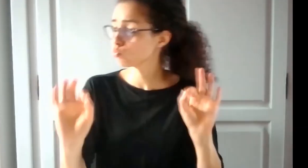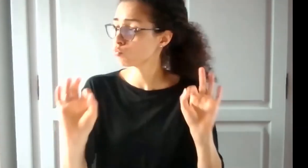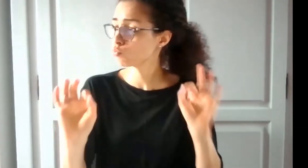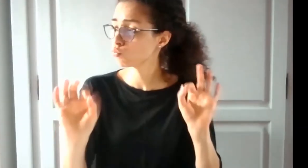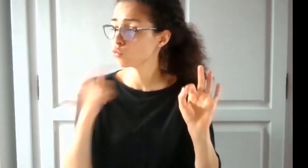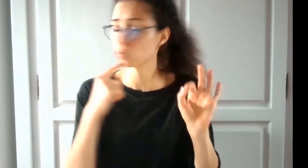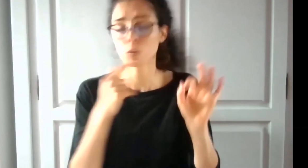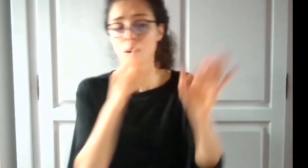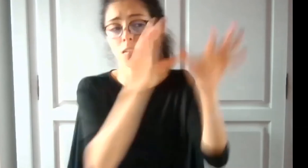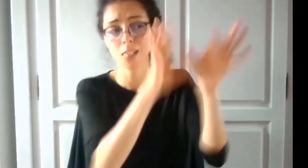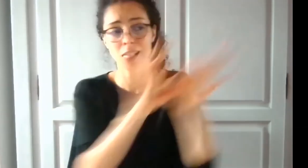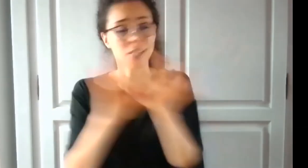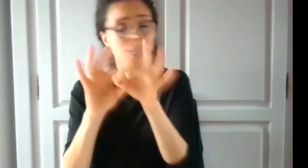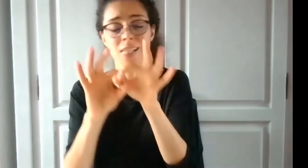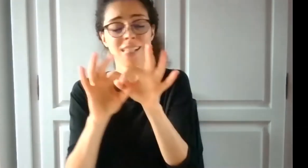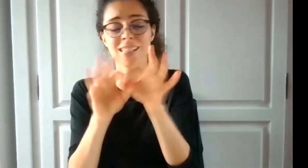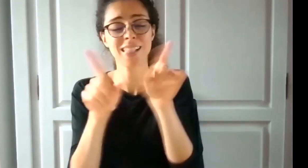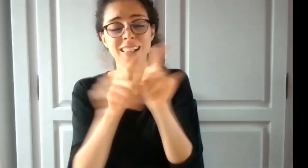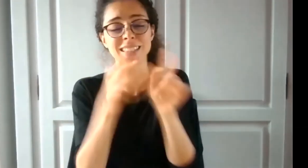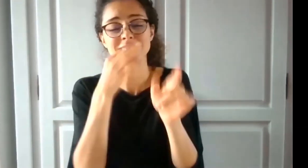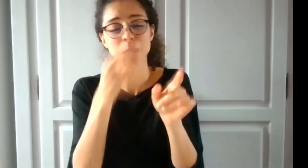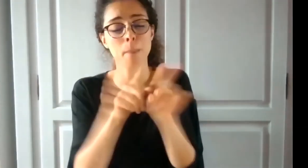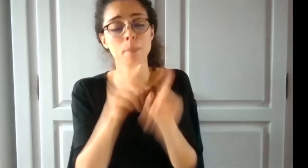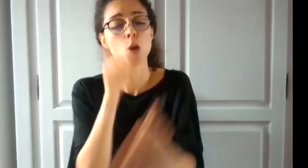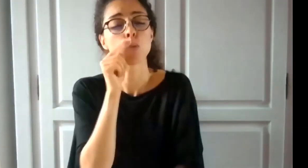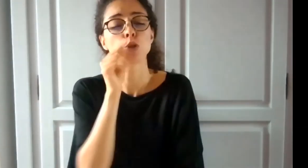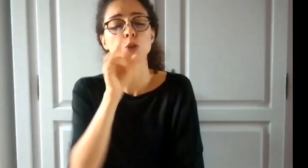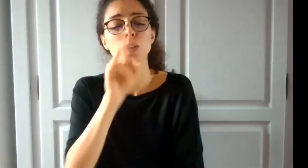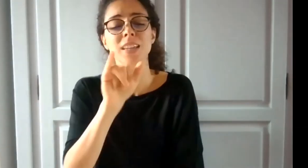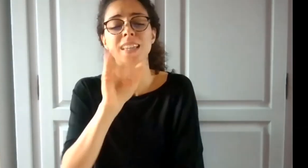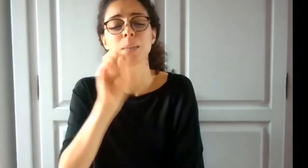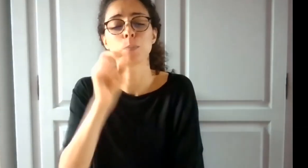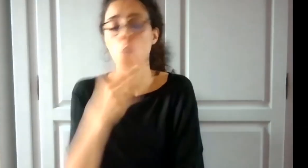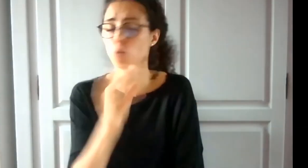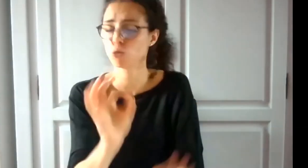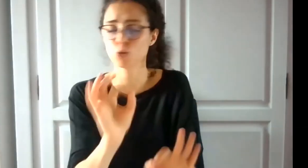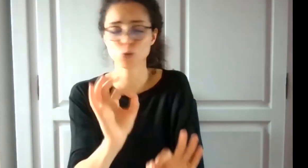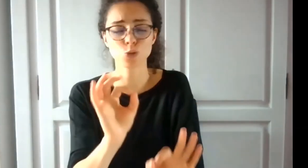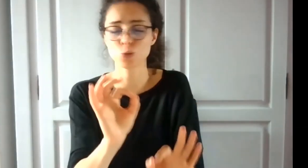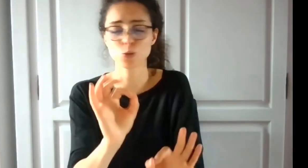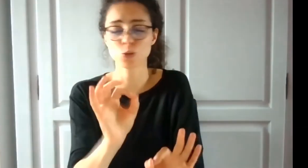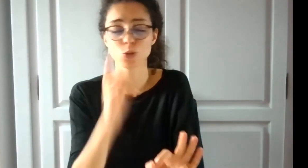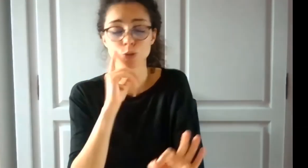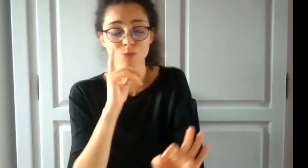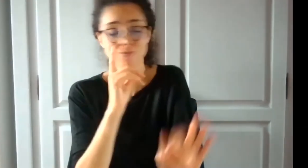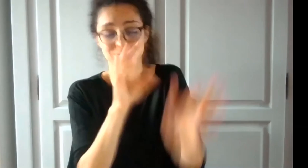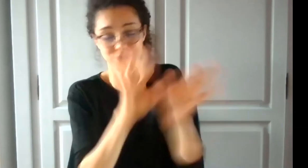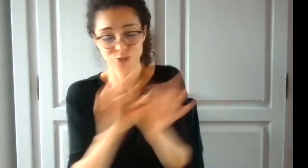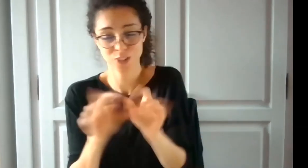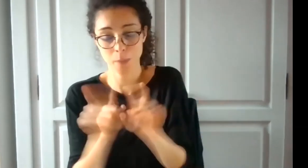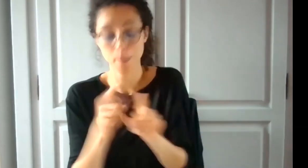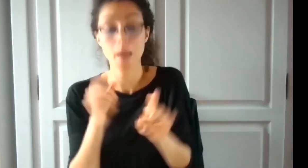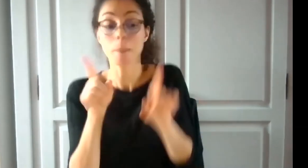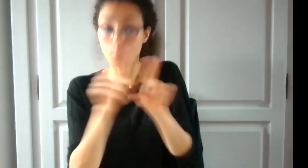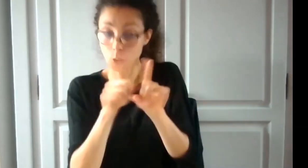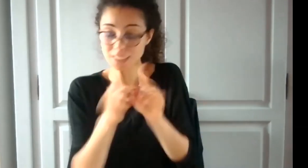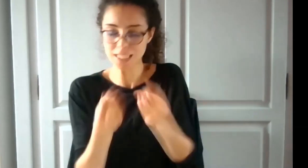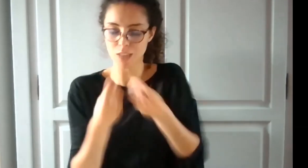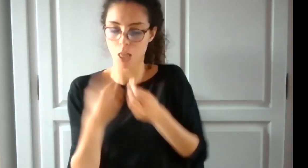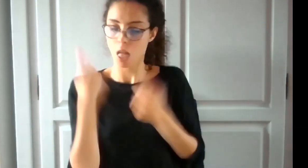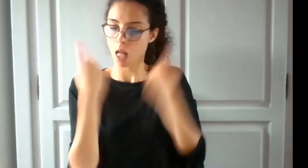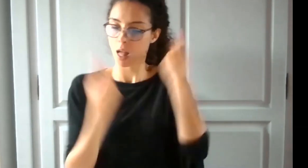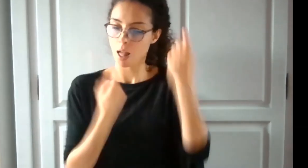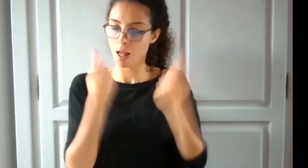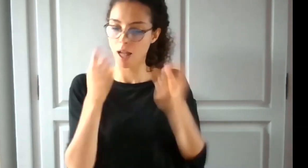que vient de faire Monsieur Hibon, que je trouve effectivement très, très pertinente, mais qui pose aussi la question de l'organisation